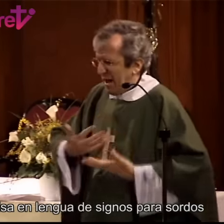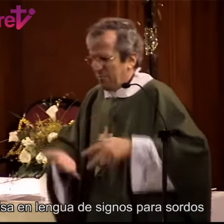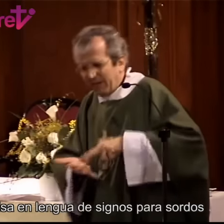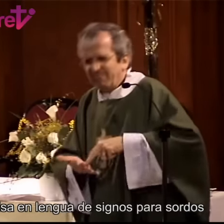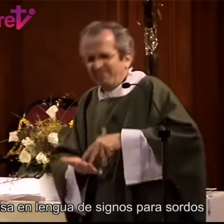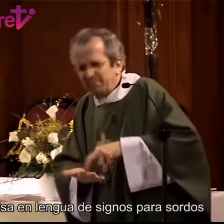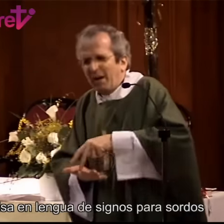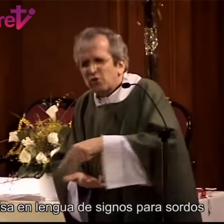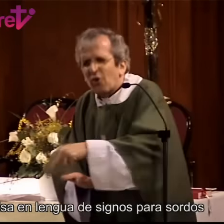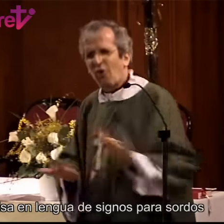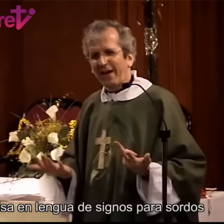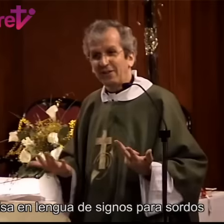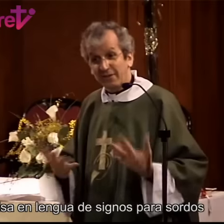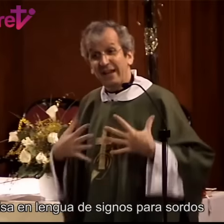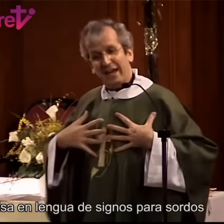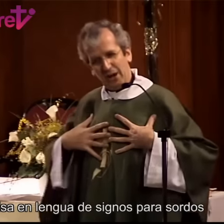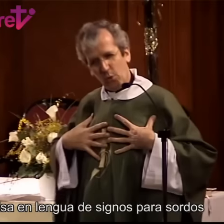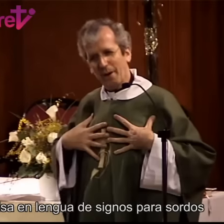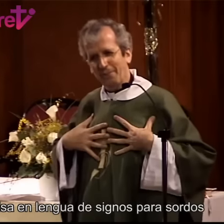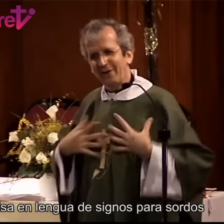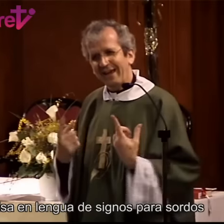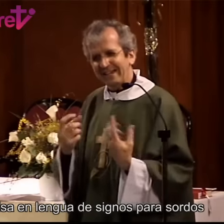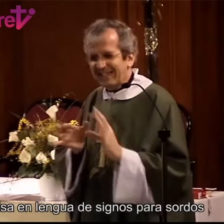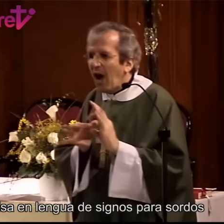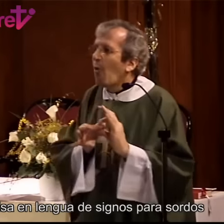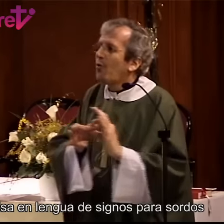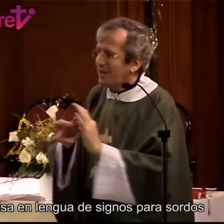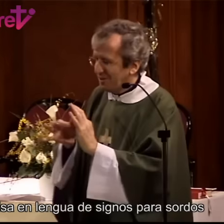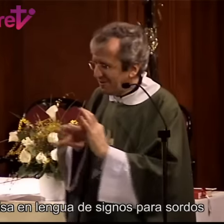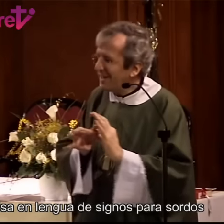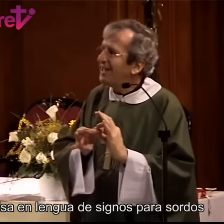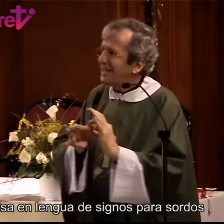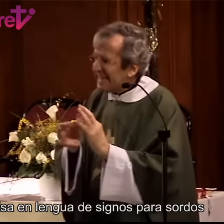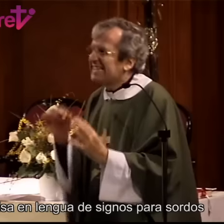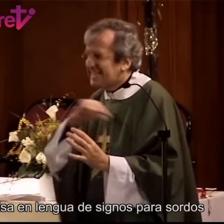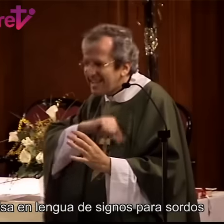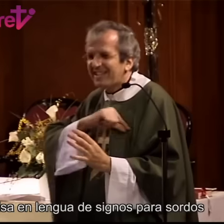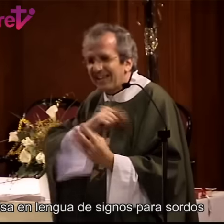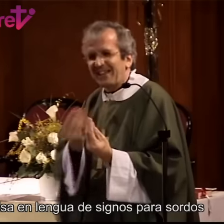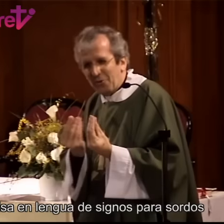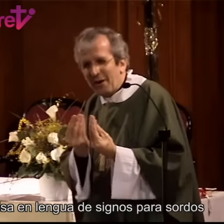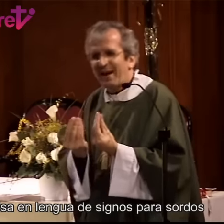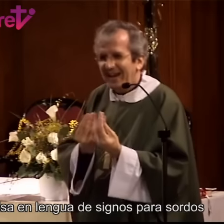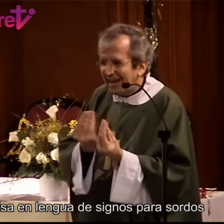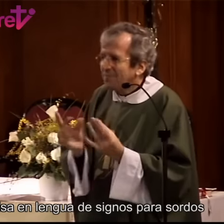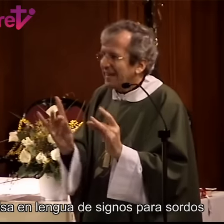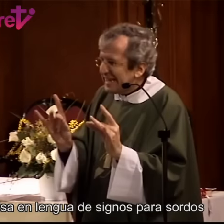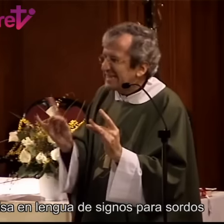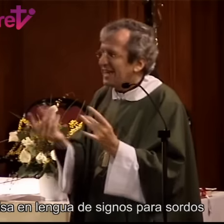porque vamos cojeando. Es decir, el cuerpo está unido y siente de alguna manera ese